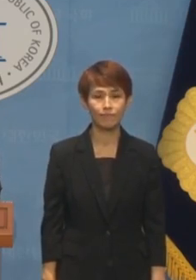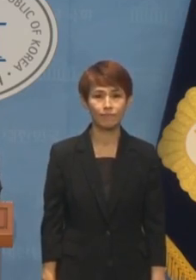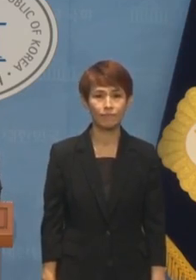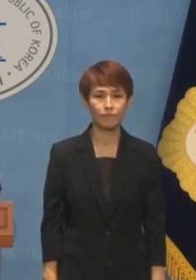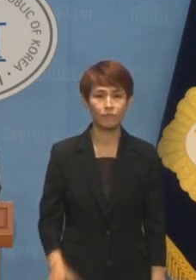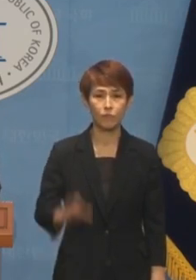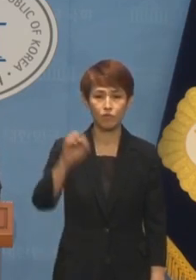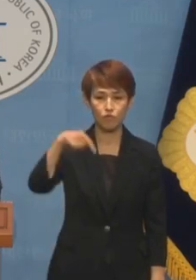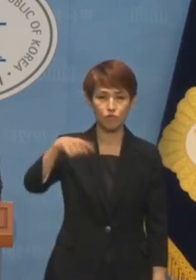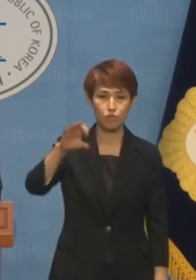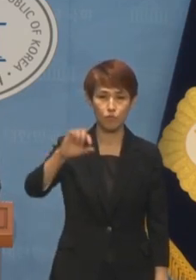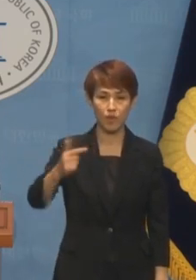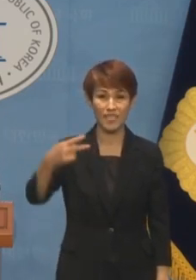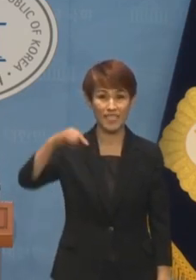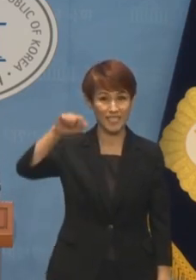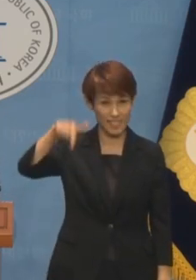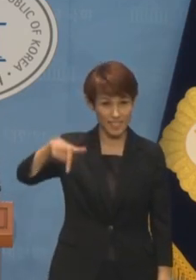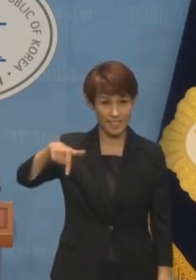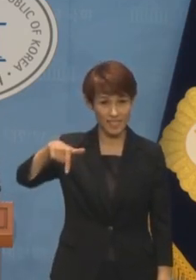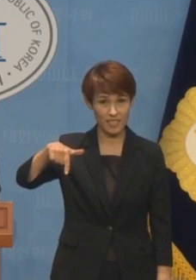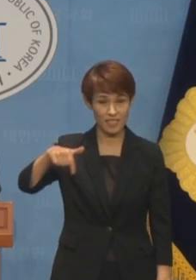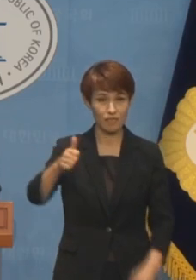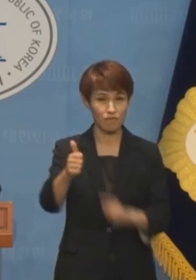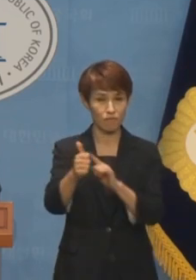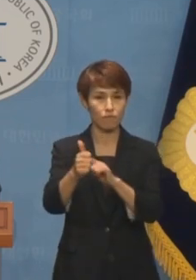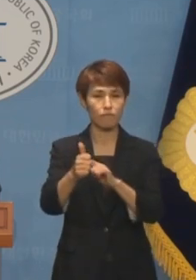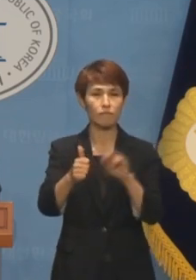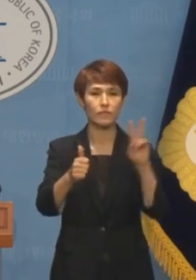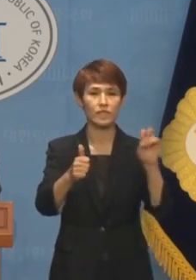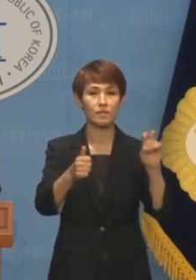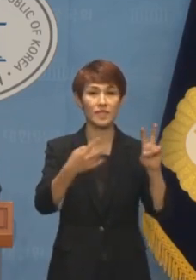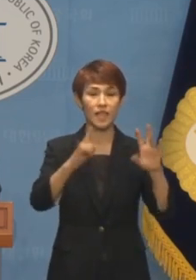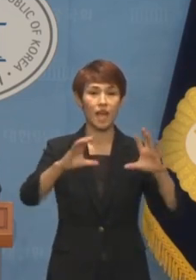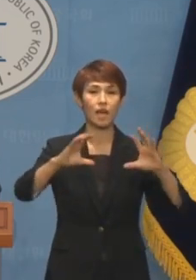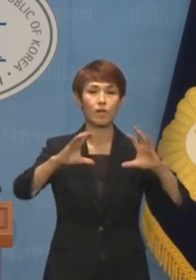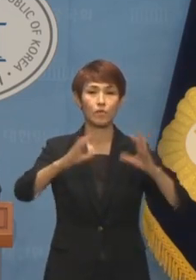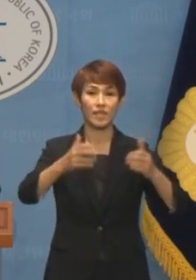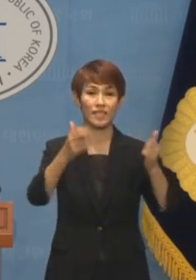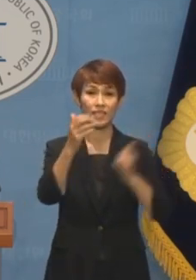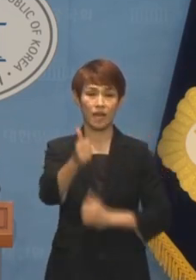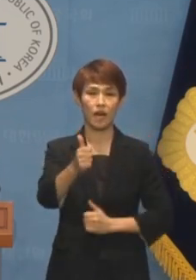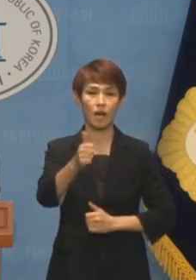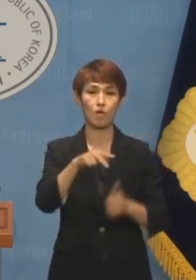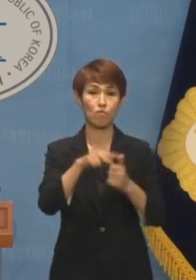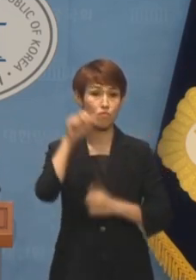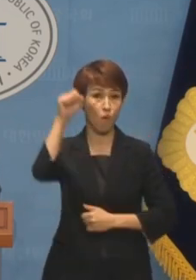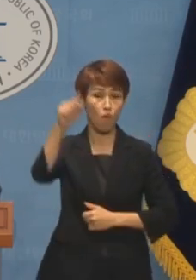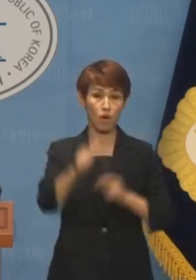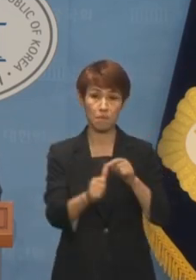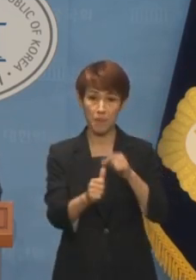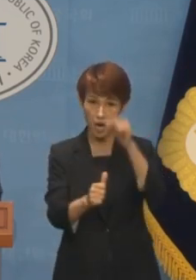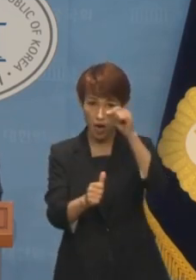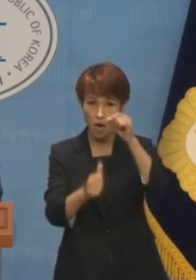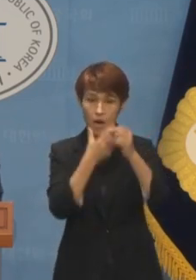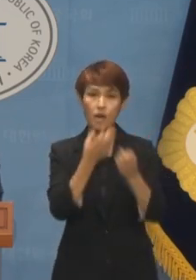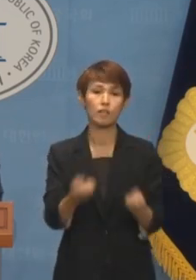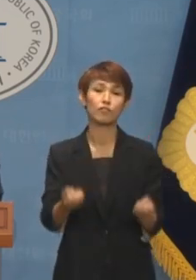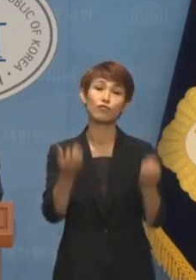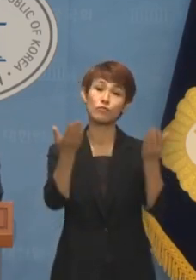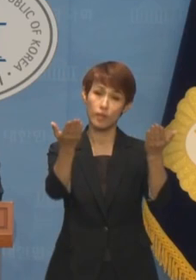우원식 국회의원이 민주당이 추천하는 제22대 전반기 국회의장 후보로 당선된 것에 축하의 말을